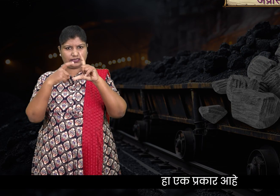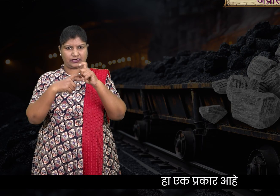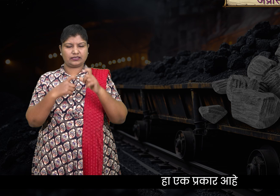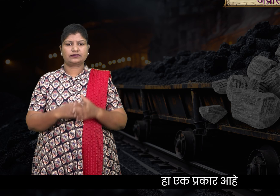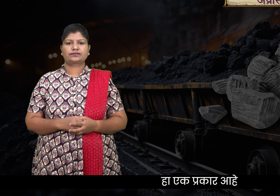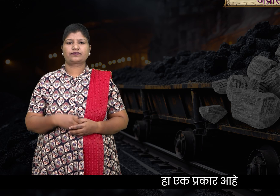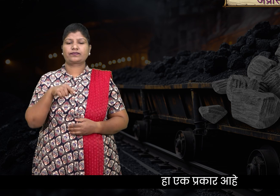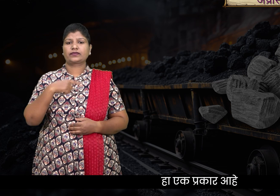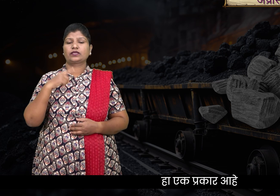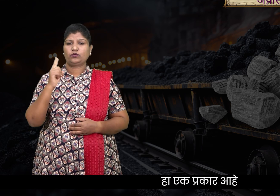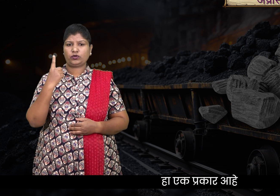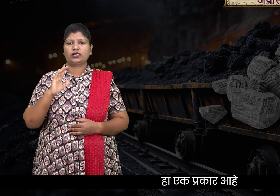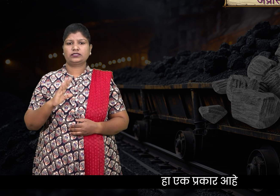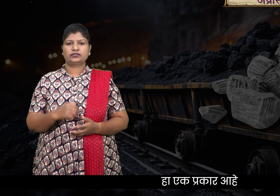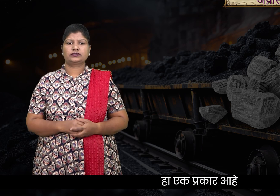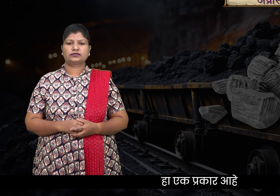हा एक प्रकार आहे,